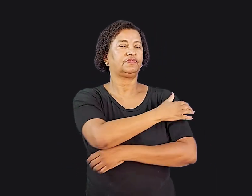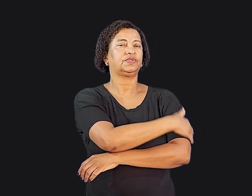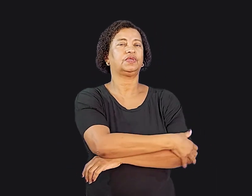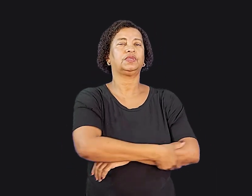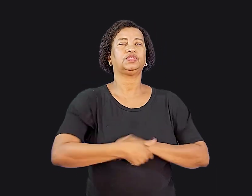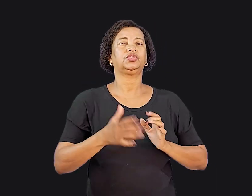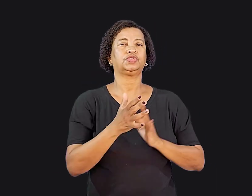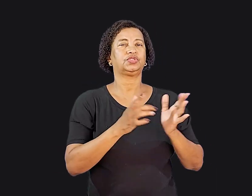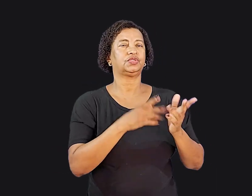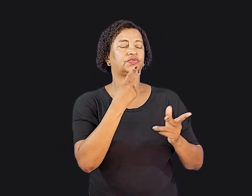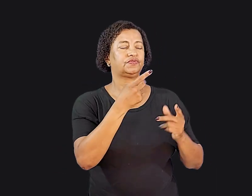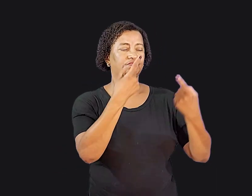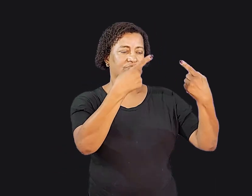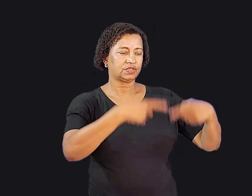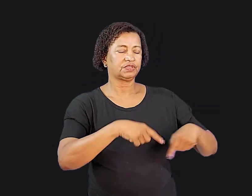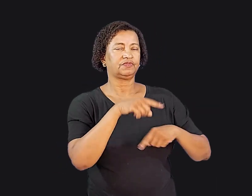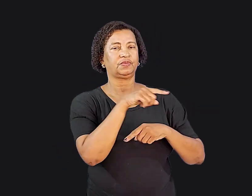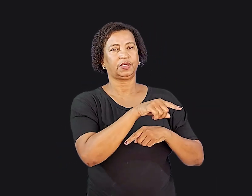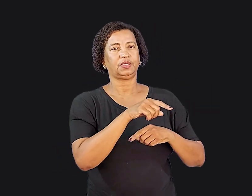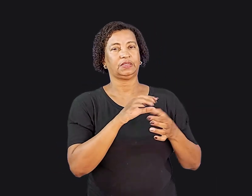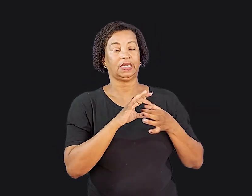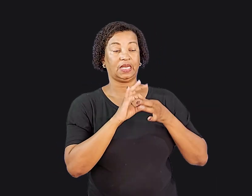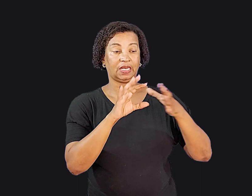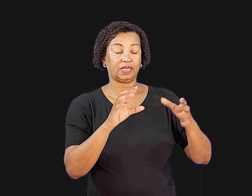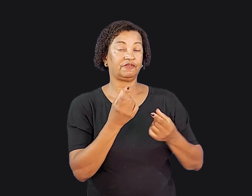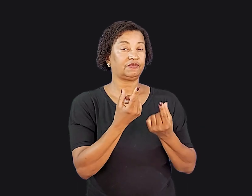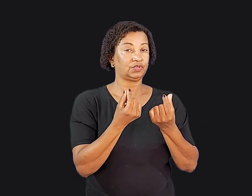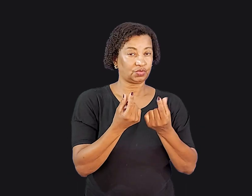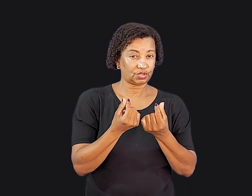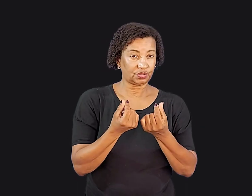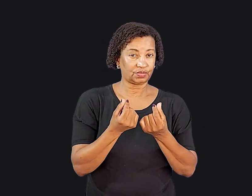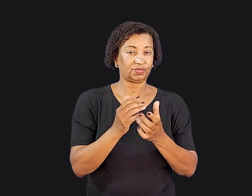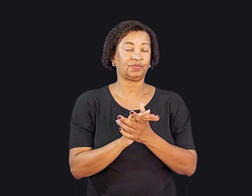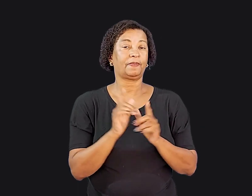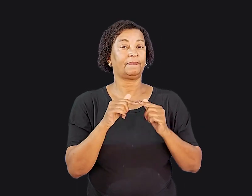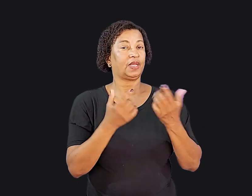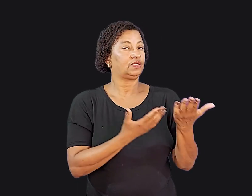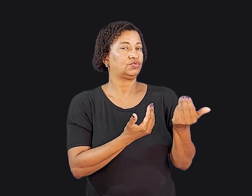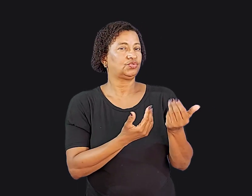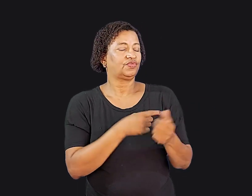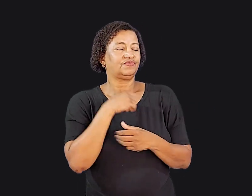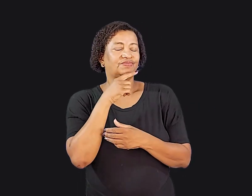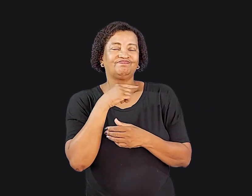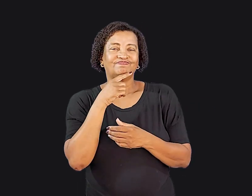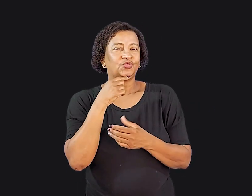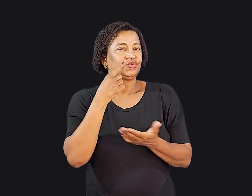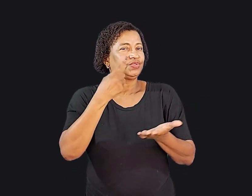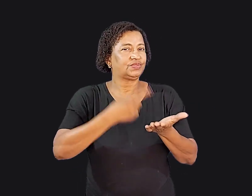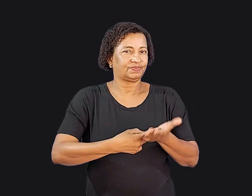Jesus lhe lançou um desafio: livrar-se do dinheiro. Mas aquele jovem não conseguiu cumprir